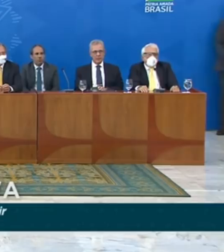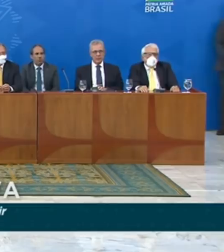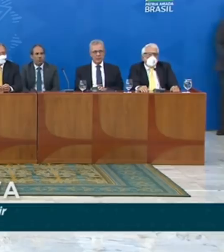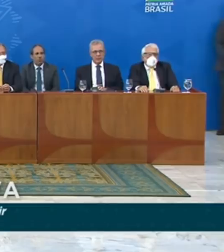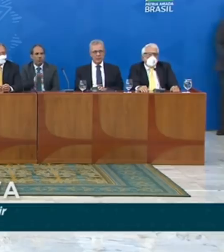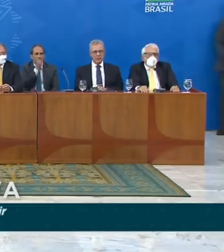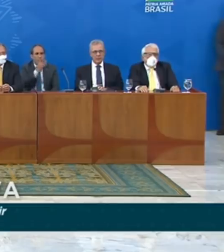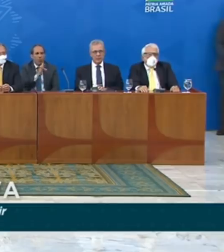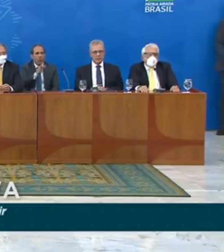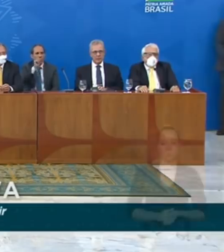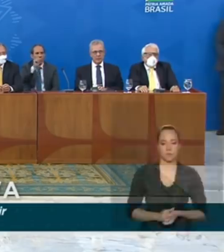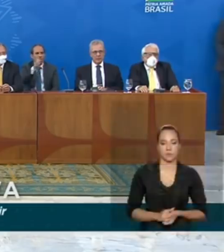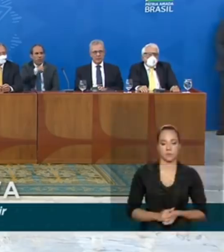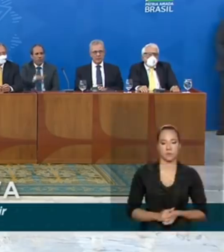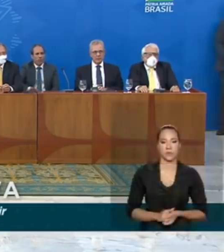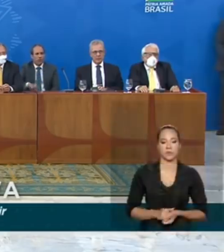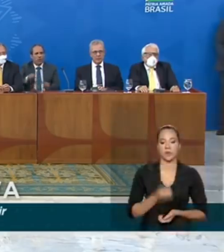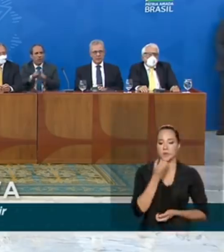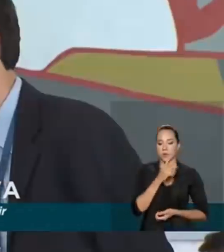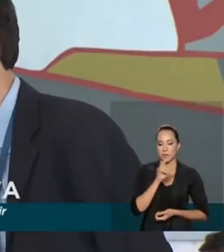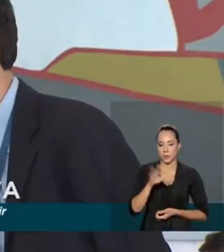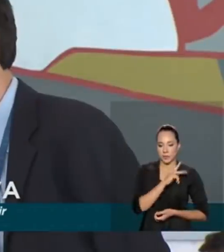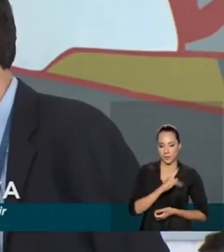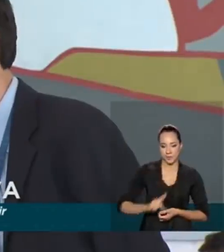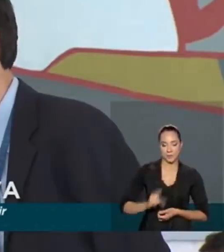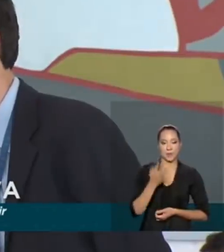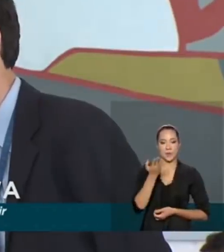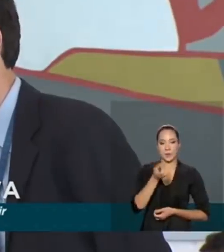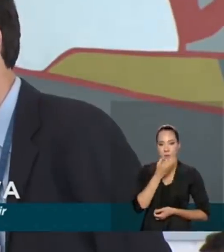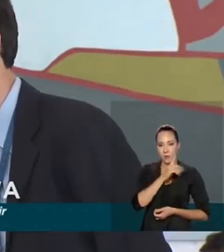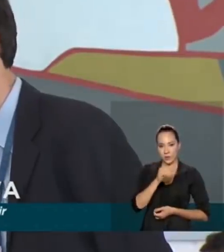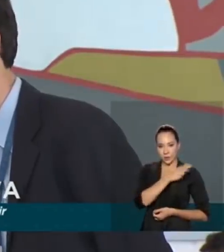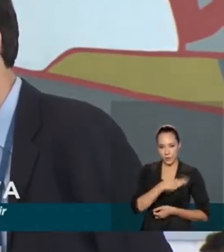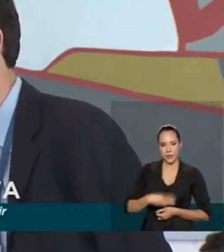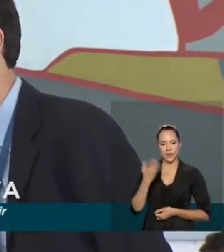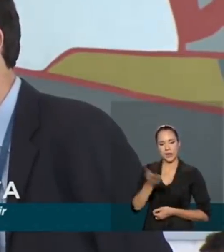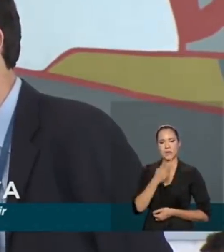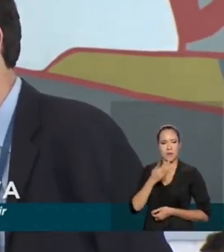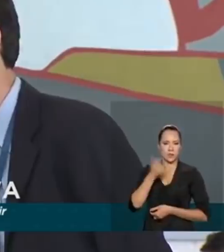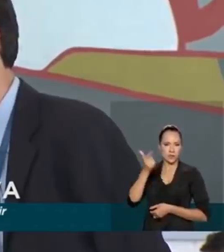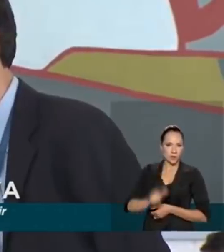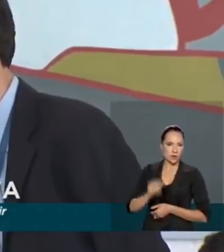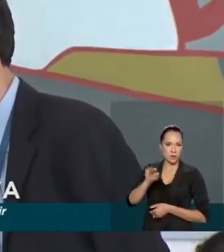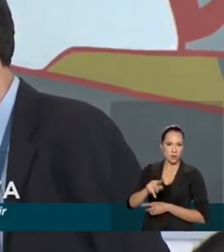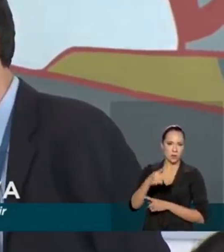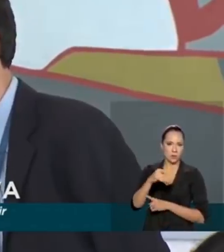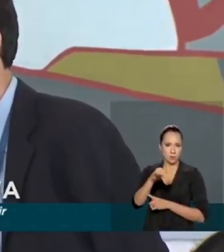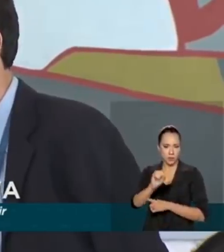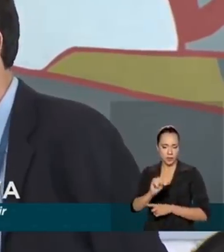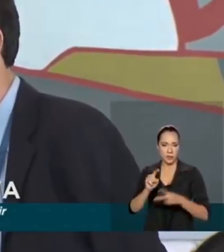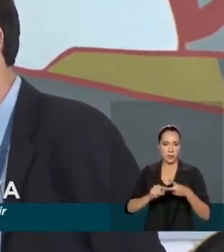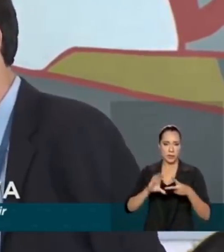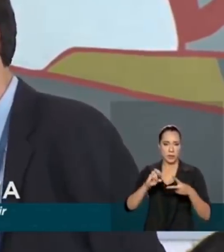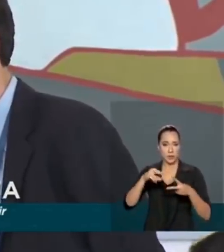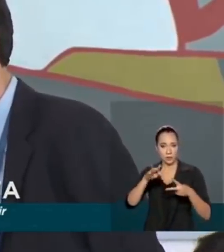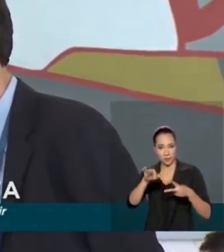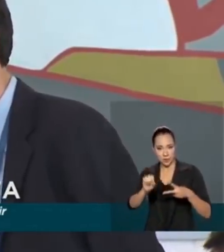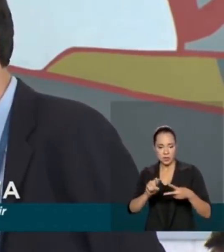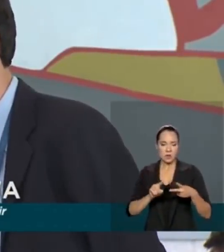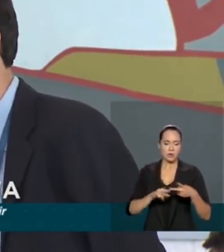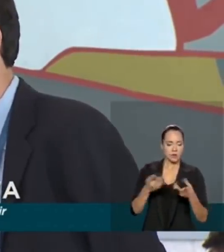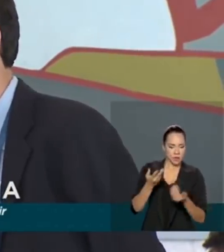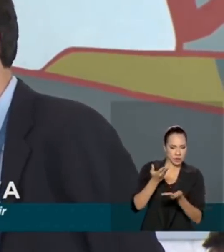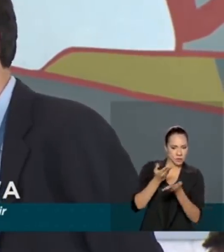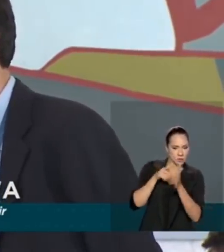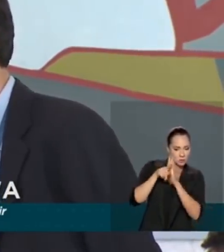Bom dia, presidente. Bom dia, ministros. Ministro Guedes, eu queria insistir na questão do PIS/COFINS. O senhor disse que está sendo estudado e depende da retomada do